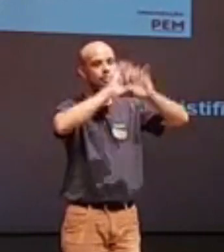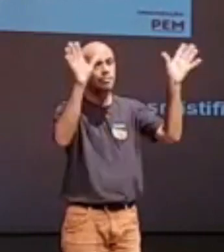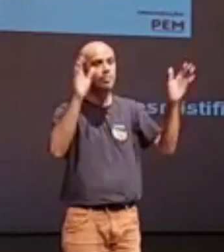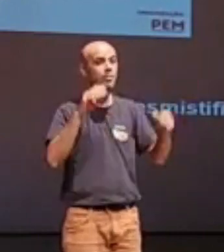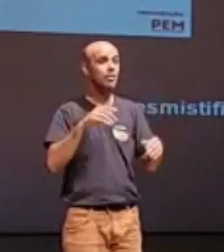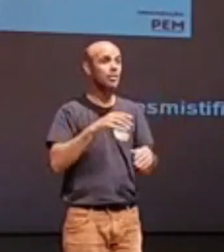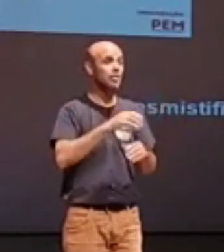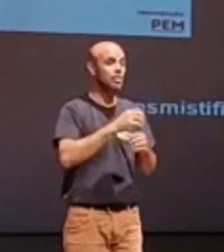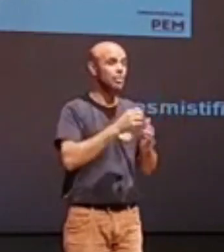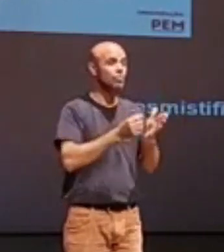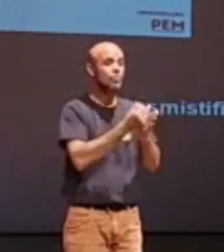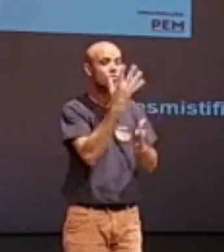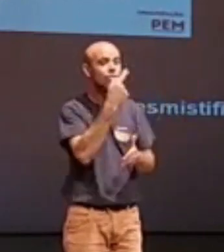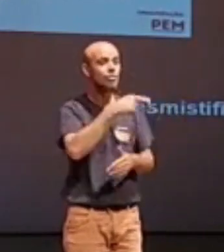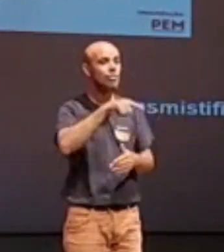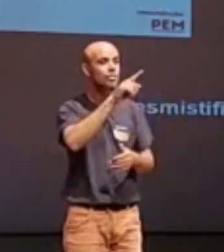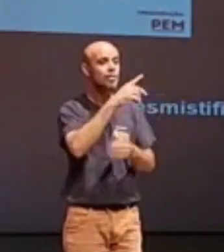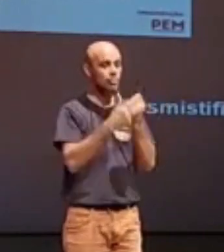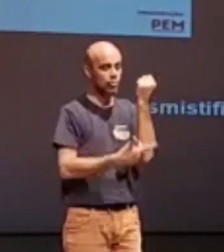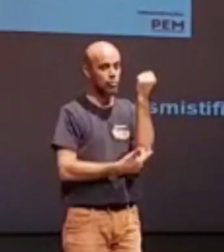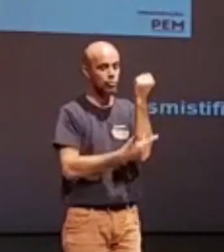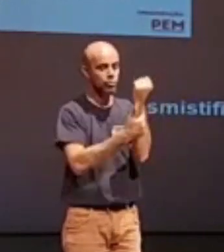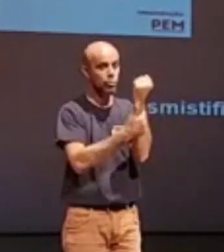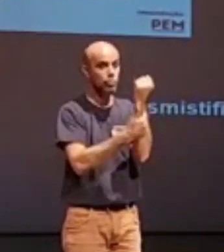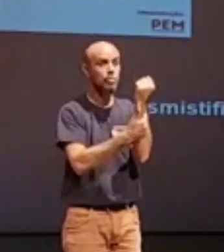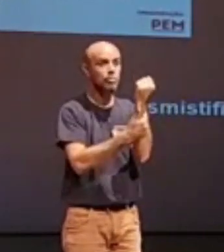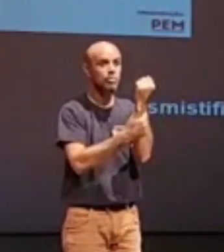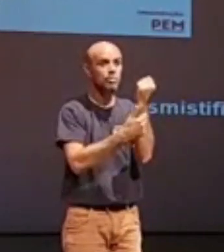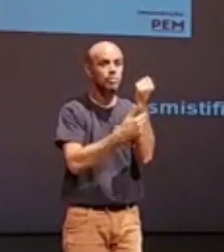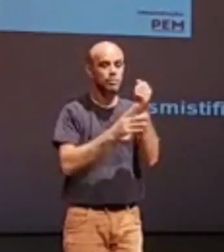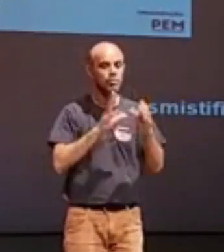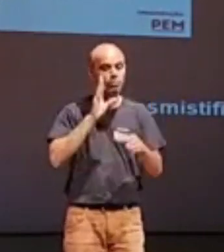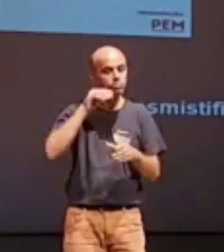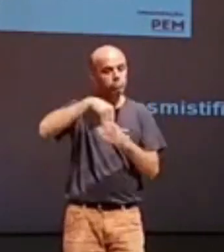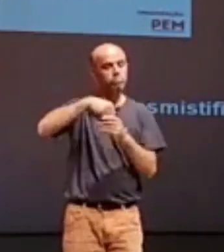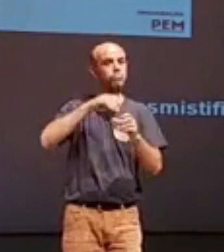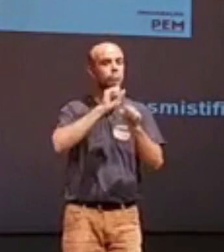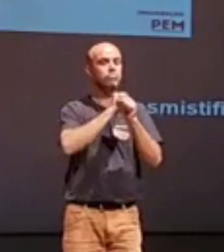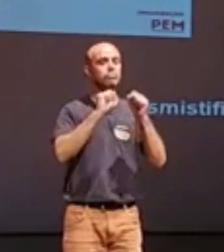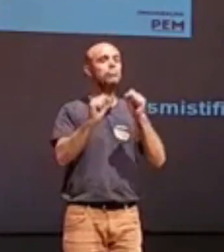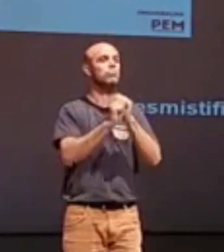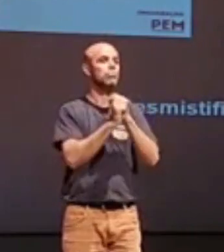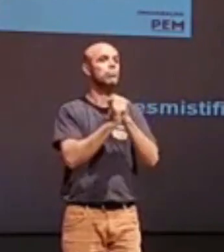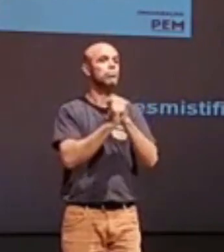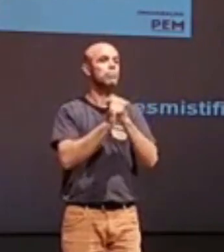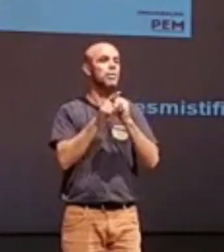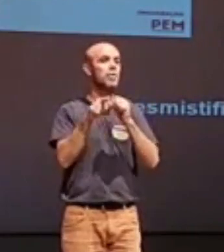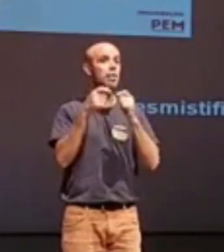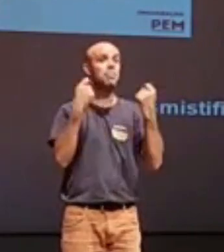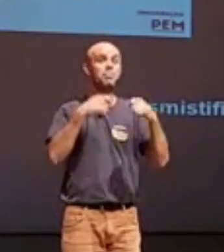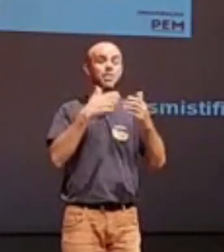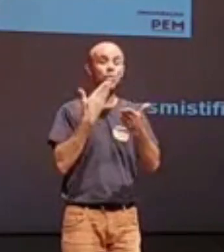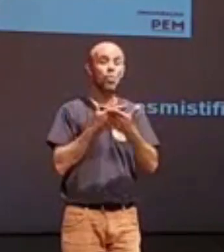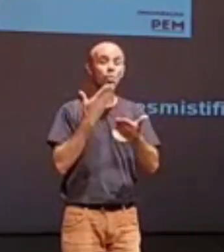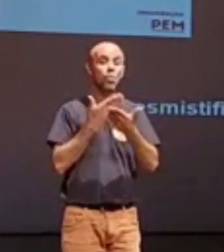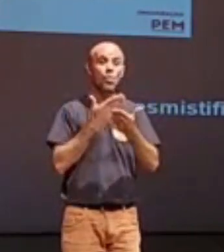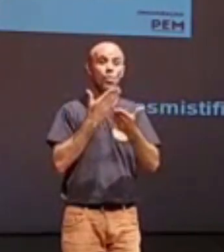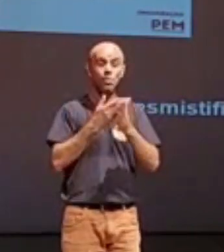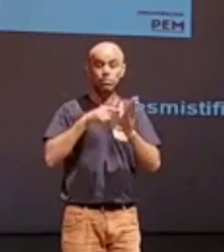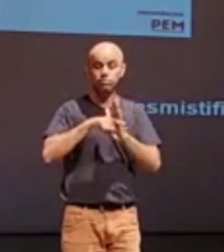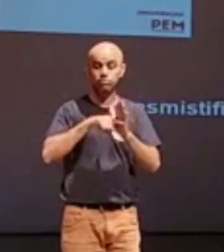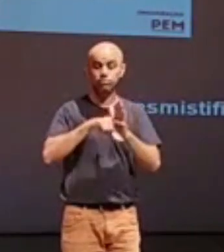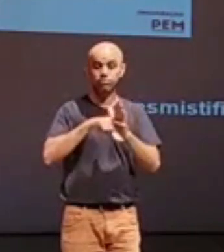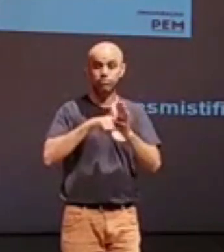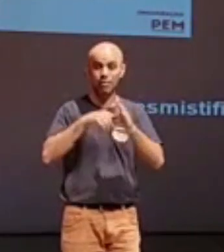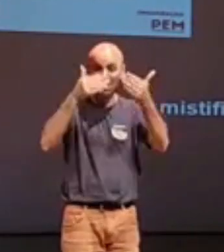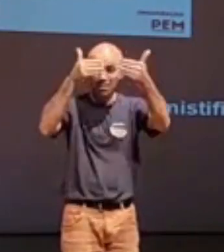muitas vezes vocês não sabem que um cirurgião de coluna ele tem uma sociedade, e para fazer parte dessa sociedade você tem que estudar muito, você tem que prestar